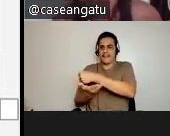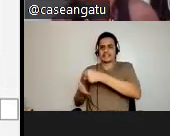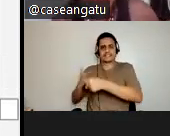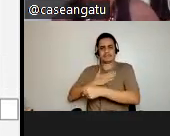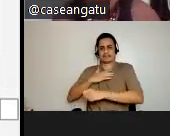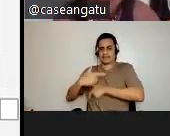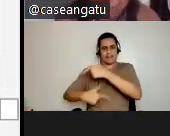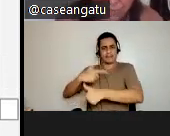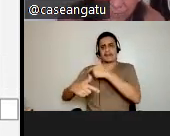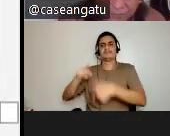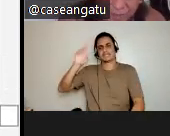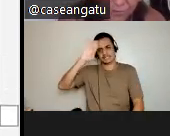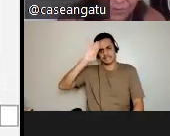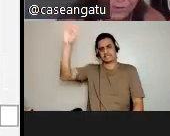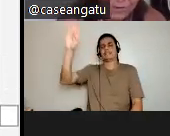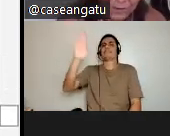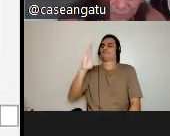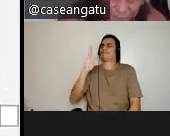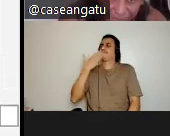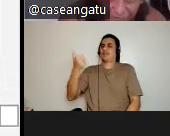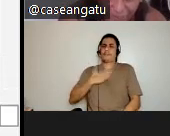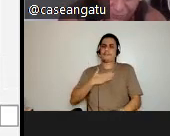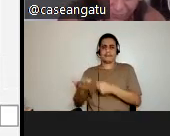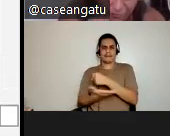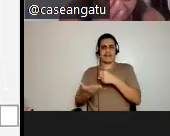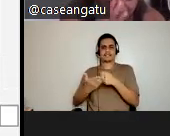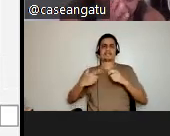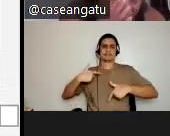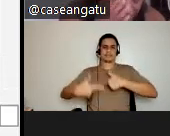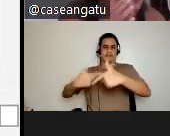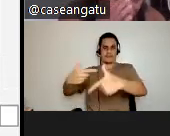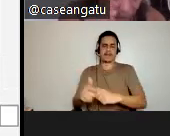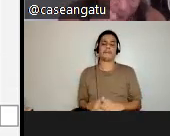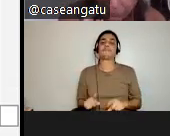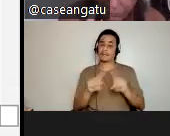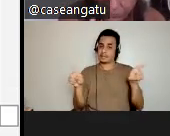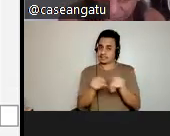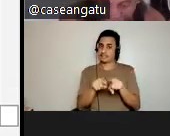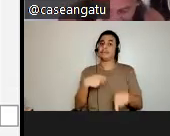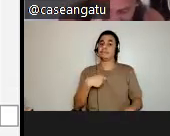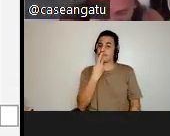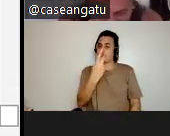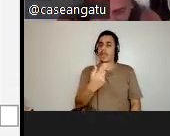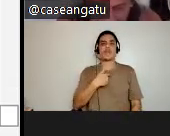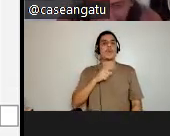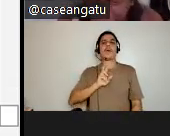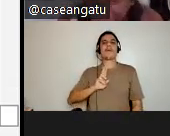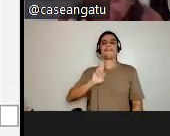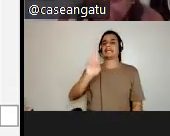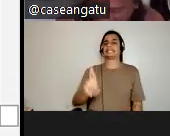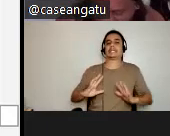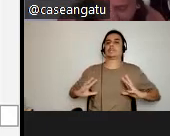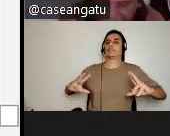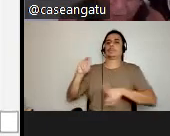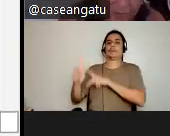porque é a memória que é a base, tá certo? Antes de seguir, eu devo dizer também que eu não falo pelos povos indígenas, são mais de